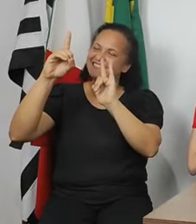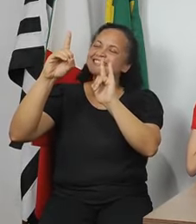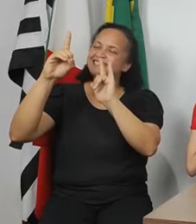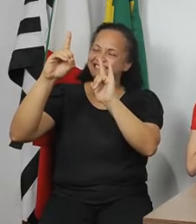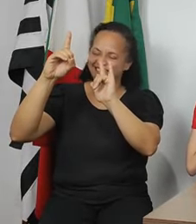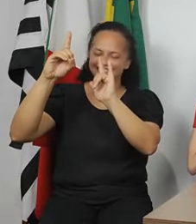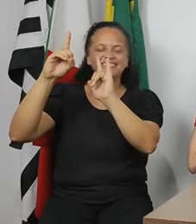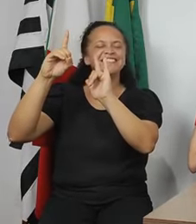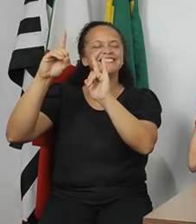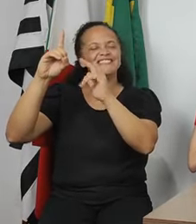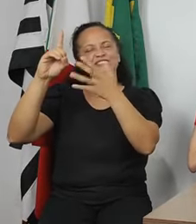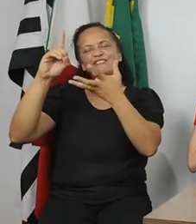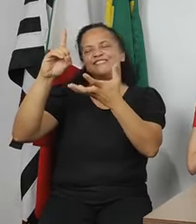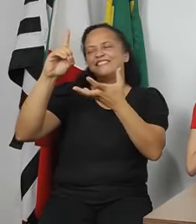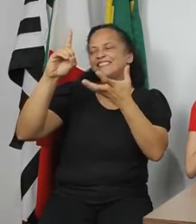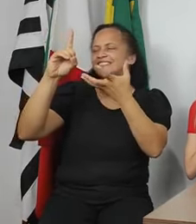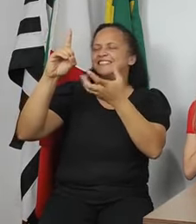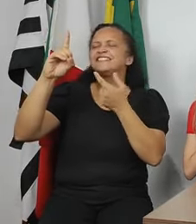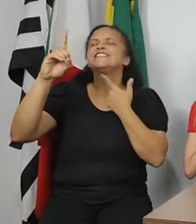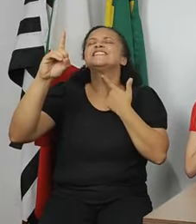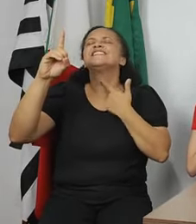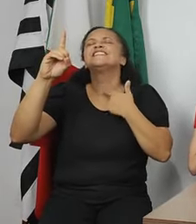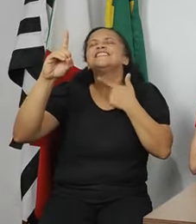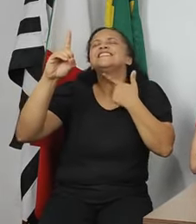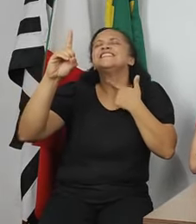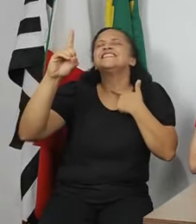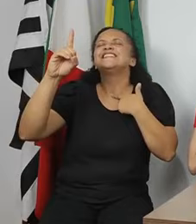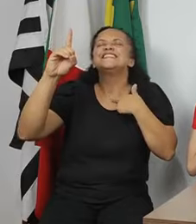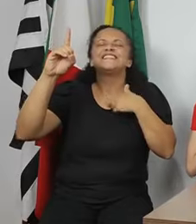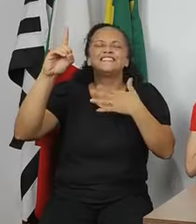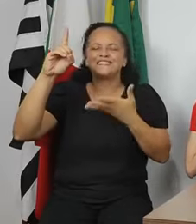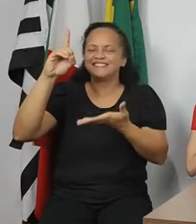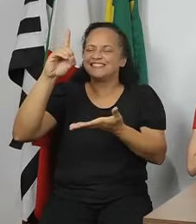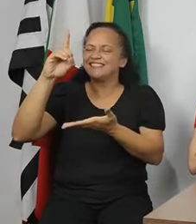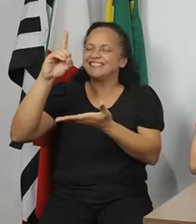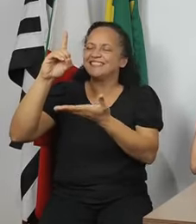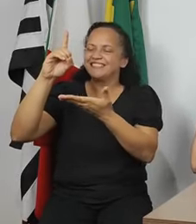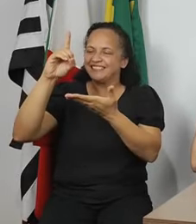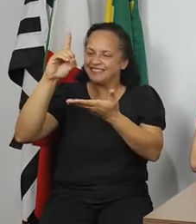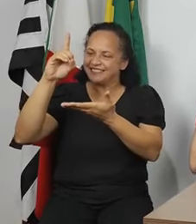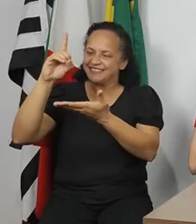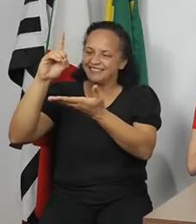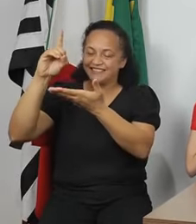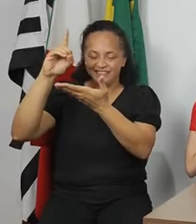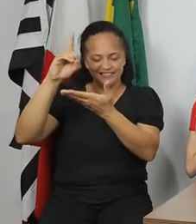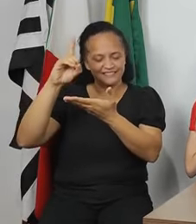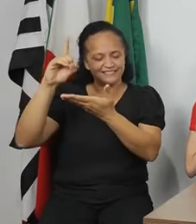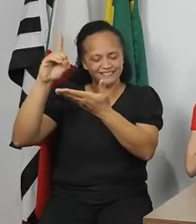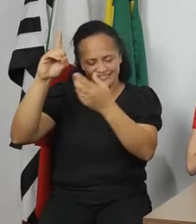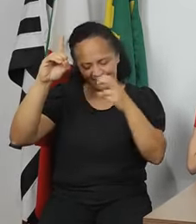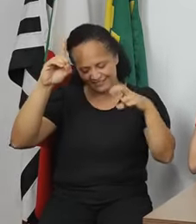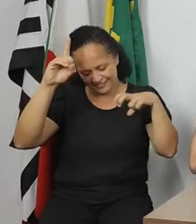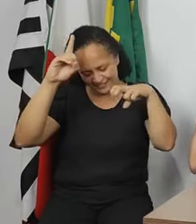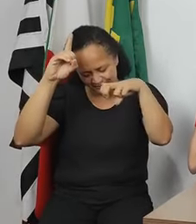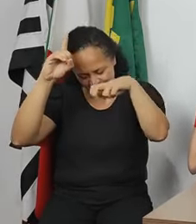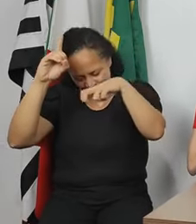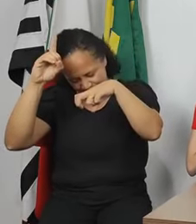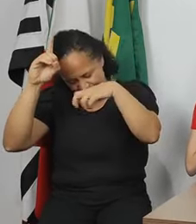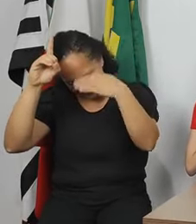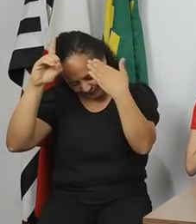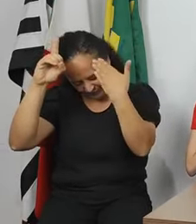amo, como eu te quero. Sim, eu me